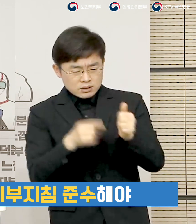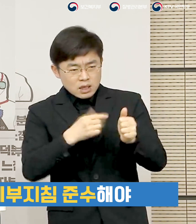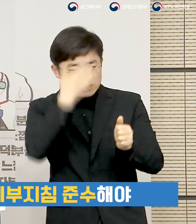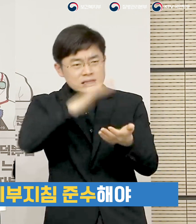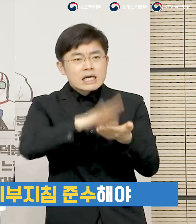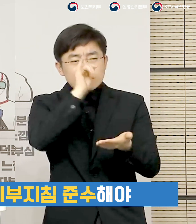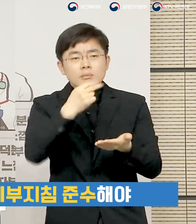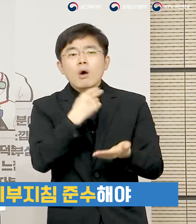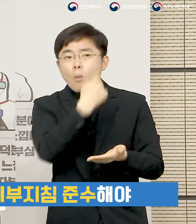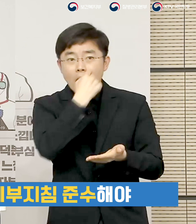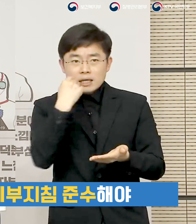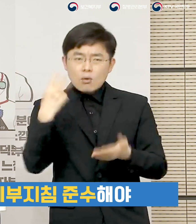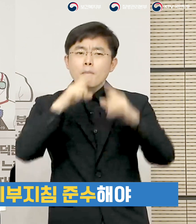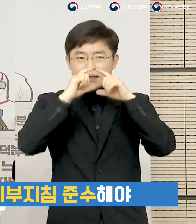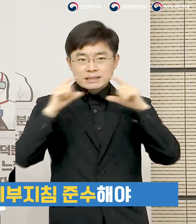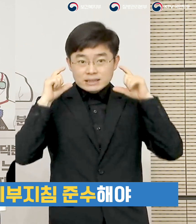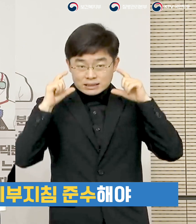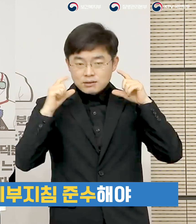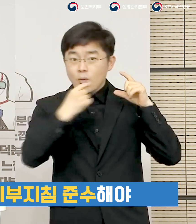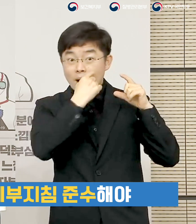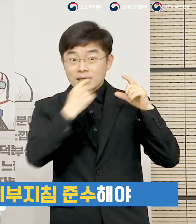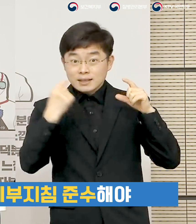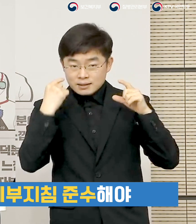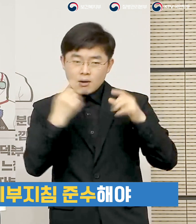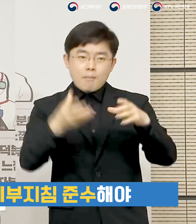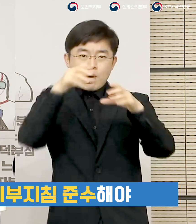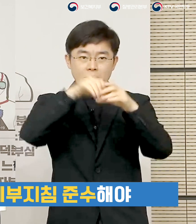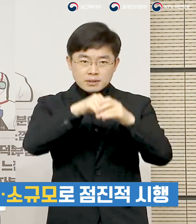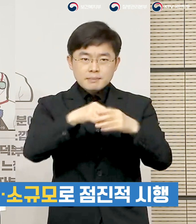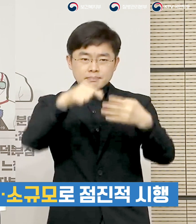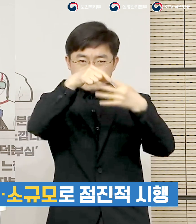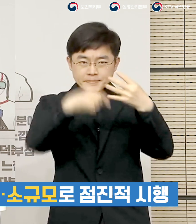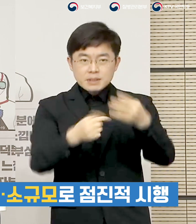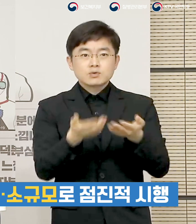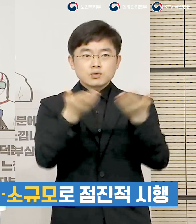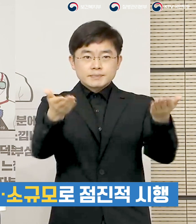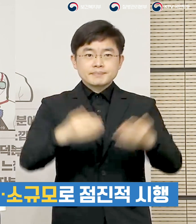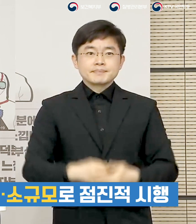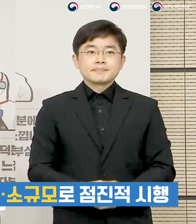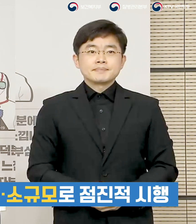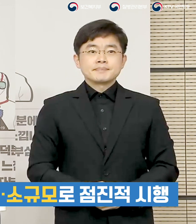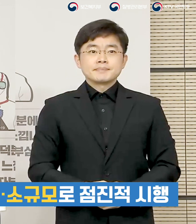체크 및 마스크 착용 등의 내용을 담고 있습니다. 또한